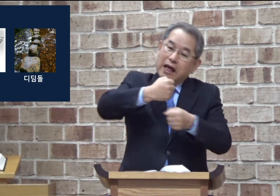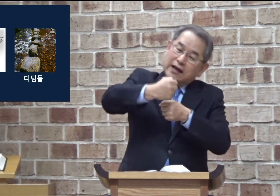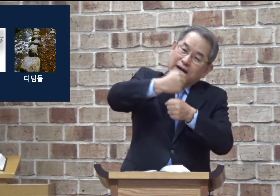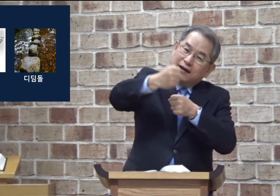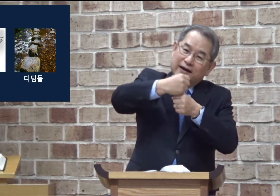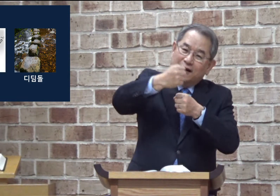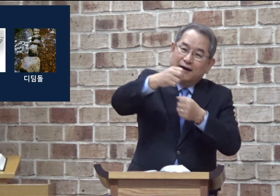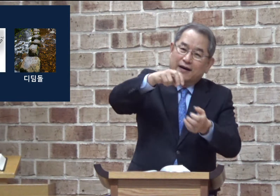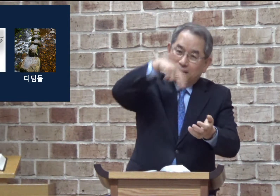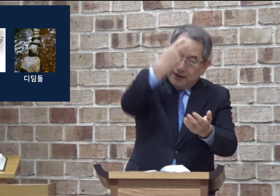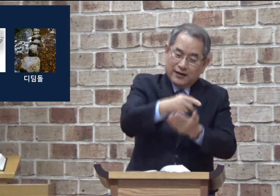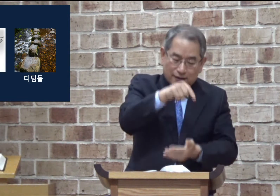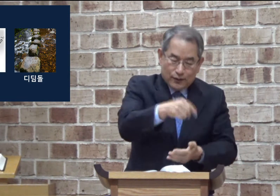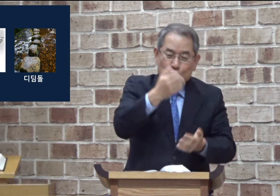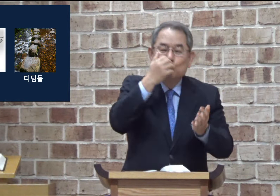정말 중요한 돌은